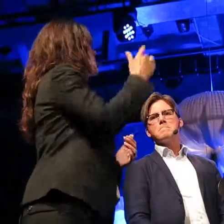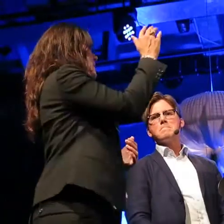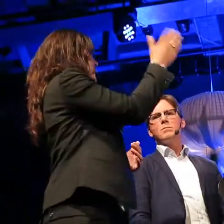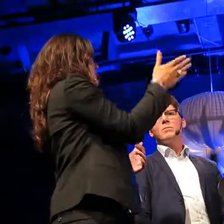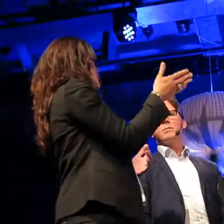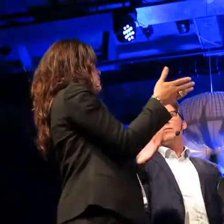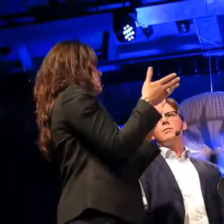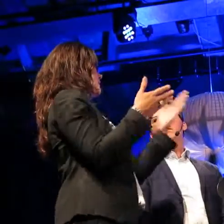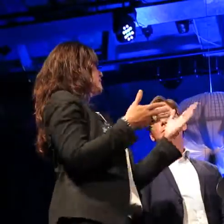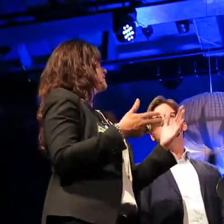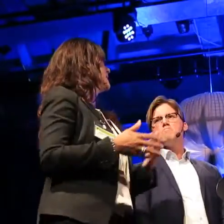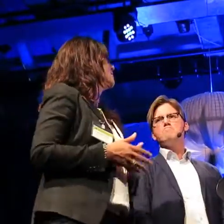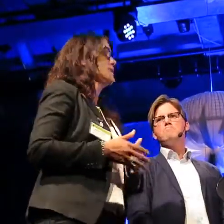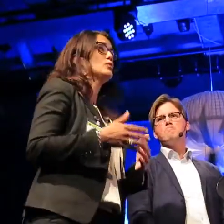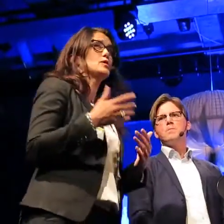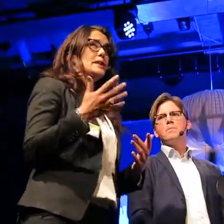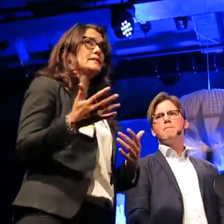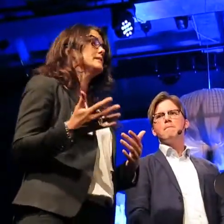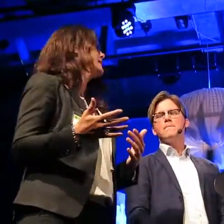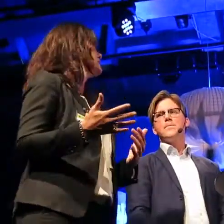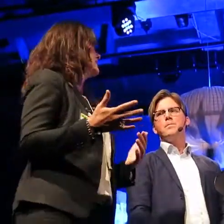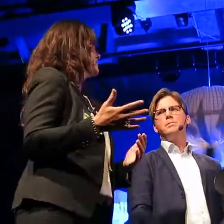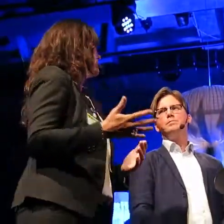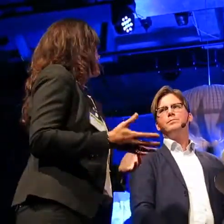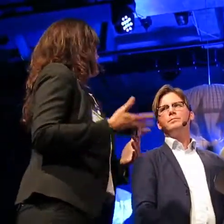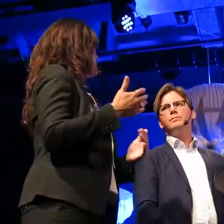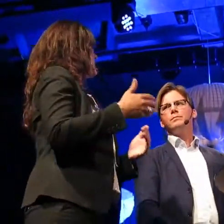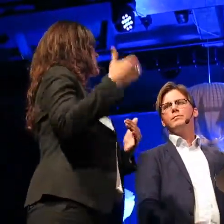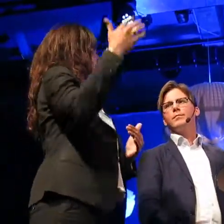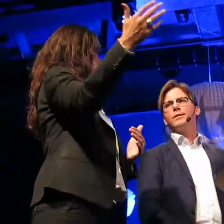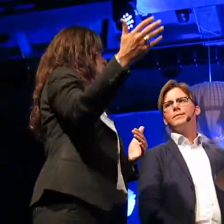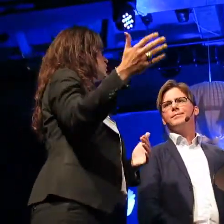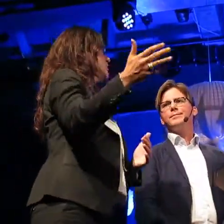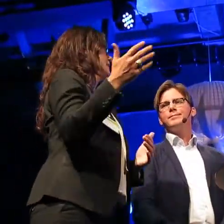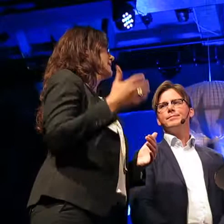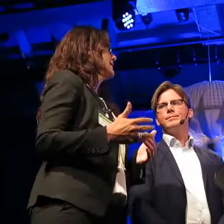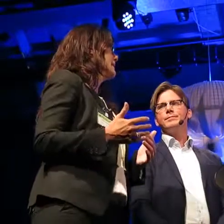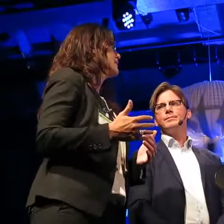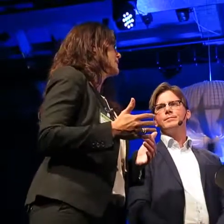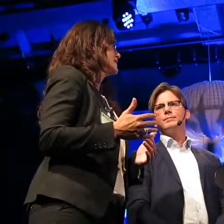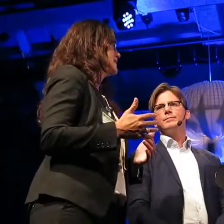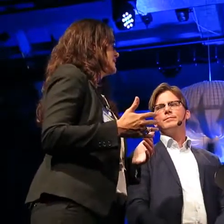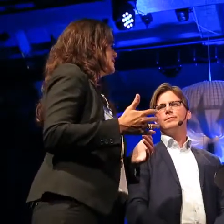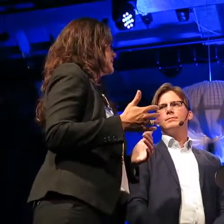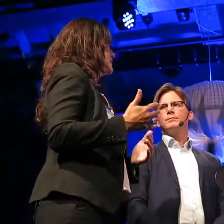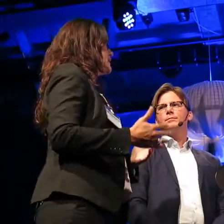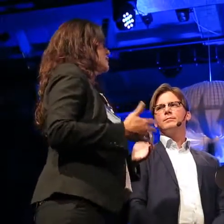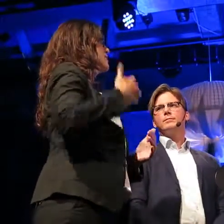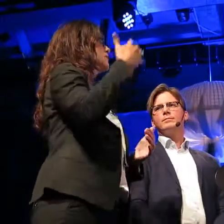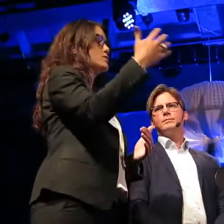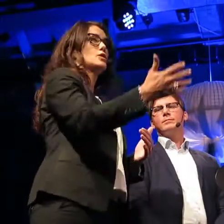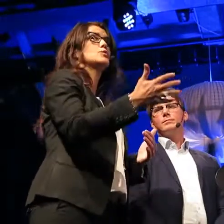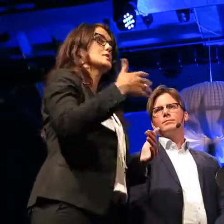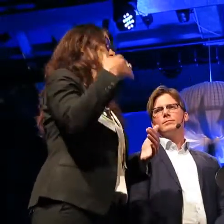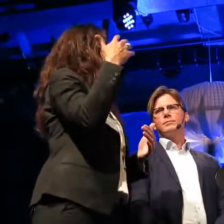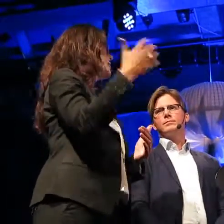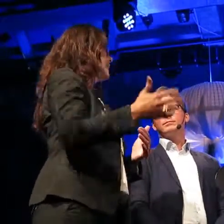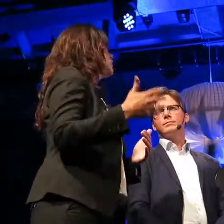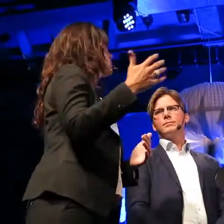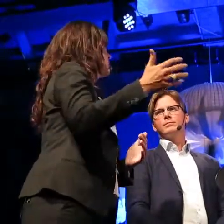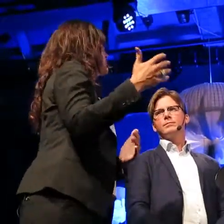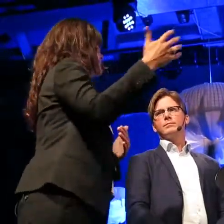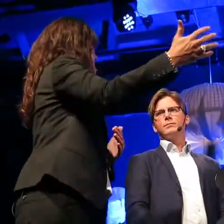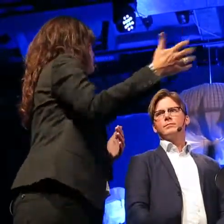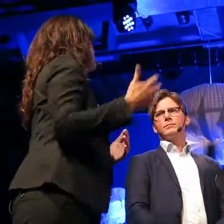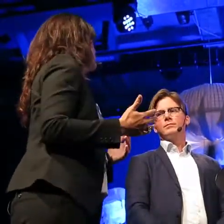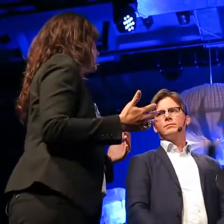Ska det men även jag återknyta till det här med kvotplikten till exempel. Alltså även om man bor på ställen där det inte finns kollektivtrafik så kan vi ju skala upp så att vi får